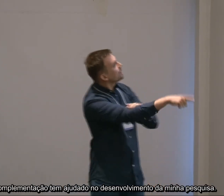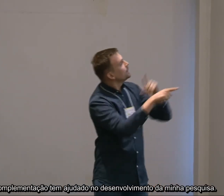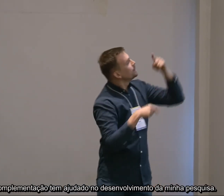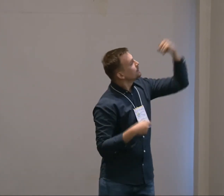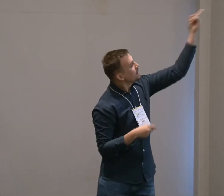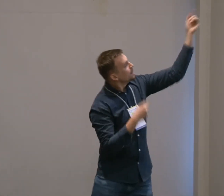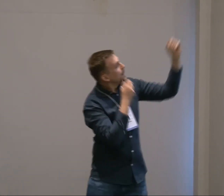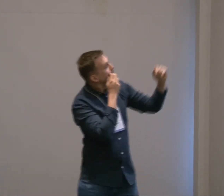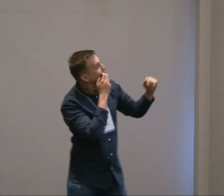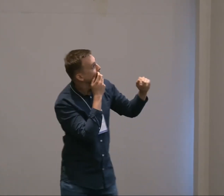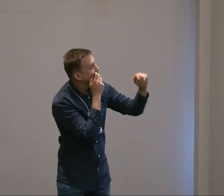pesquisa